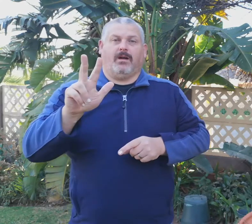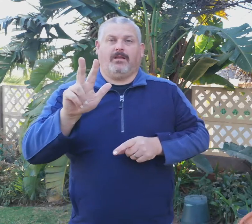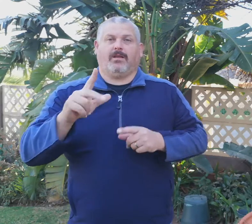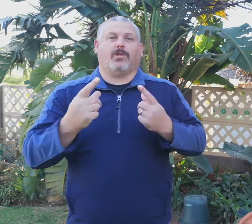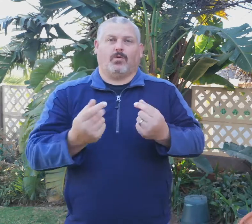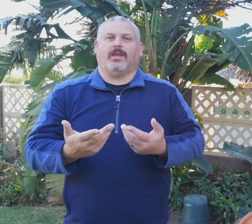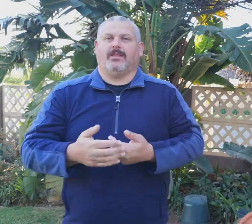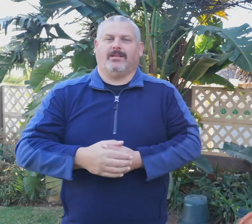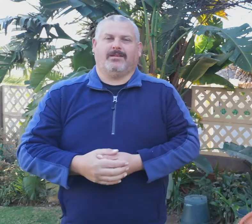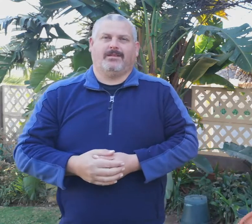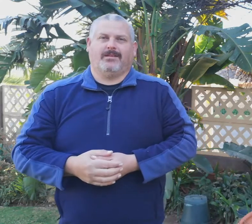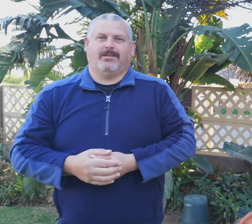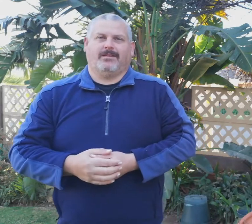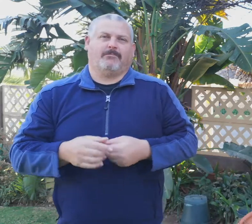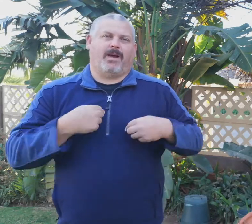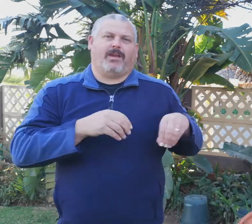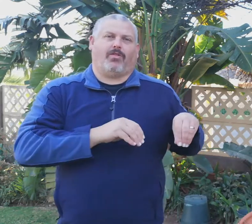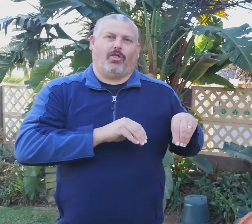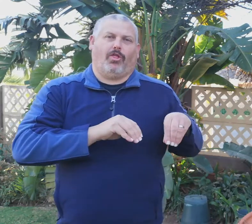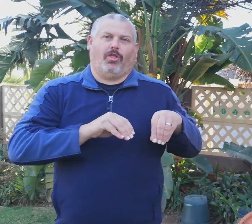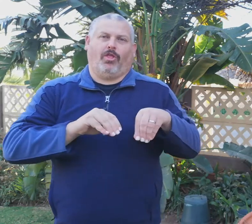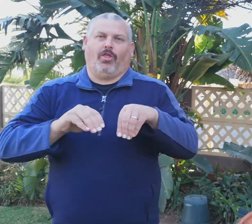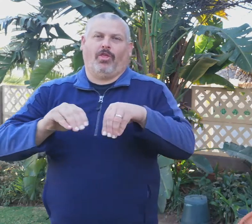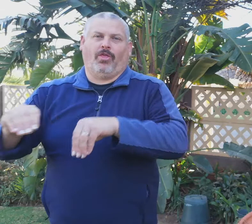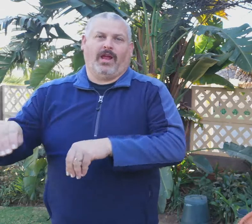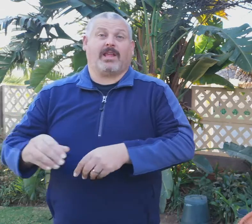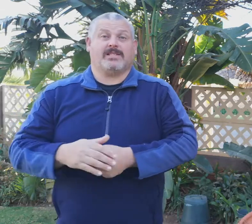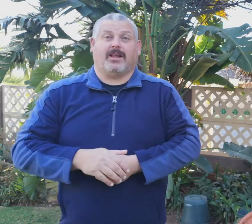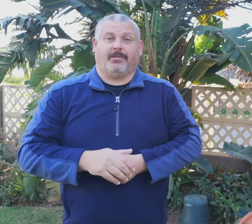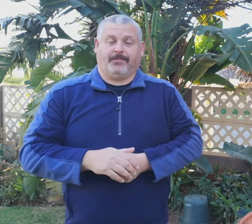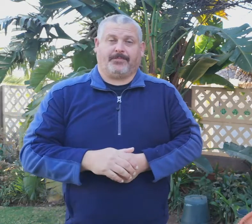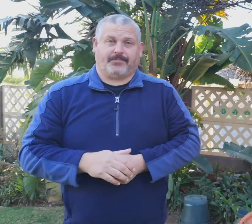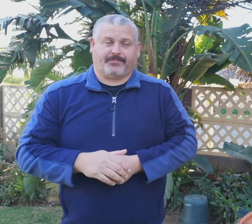2008 gedoen het, maar ek het uitgestel.